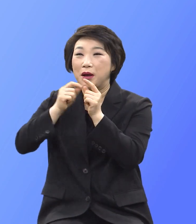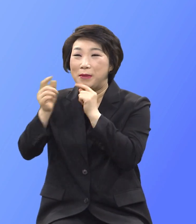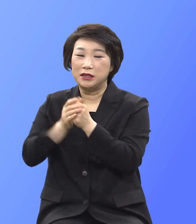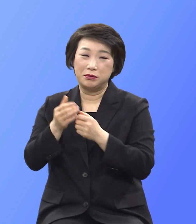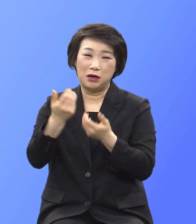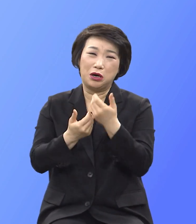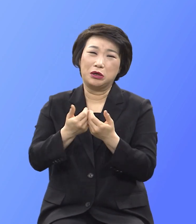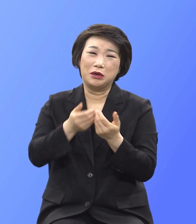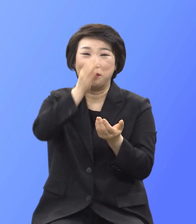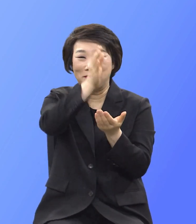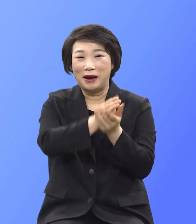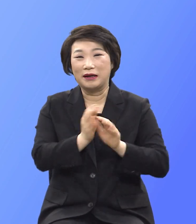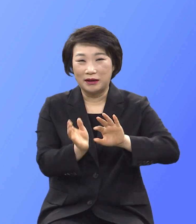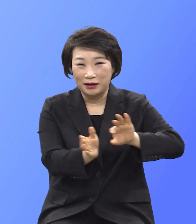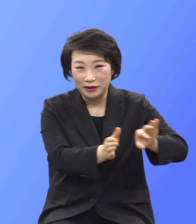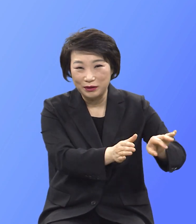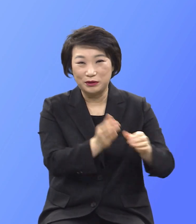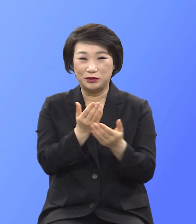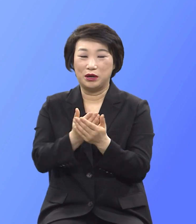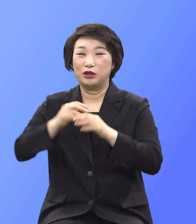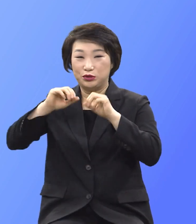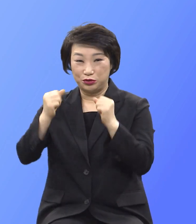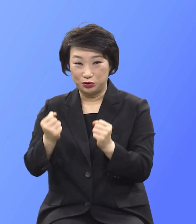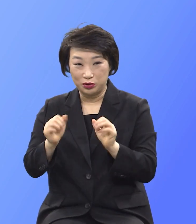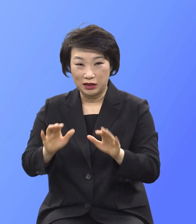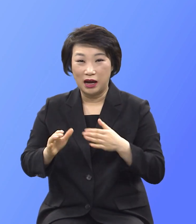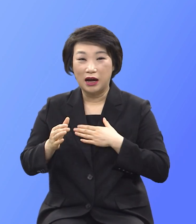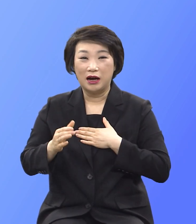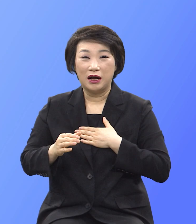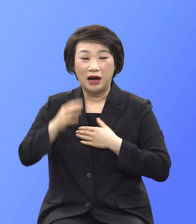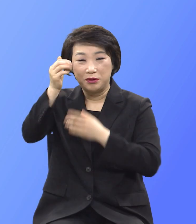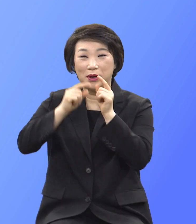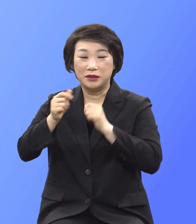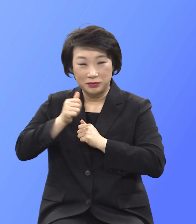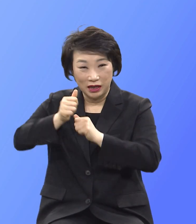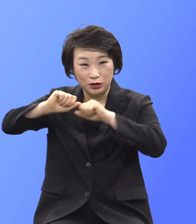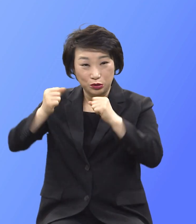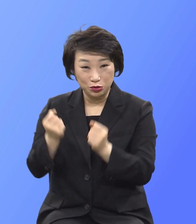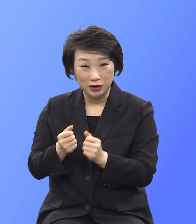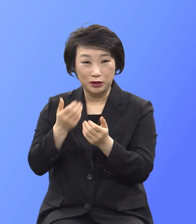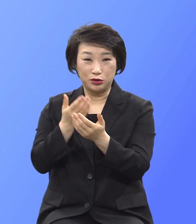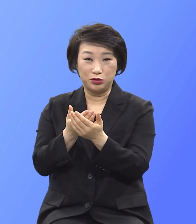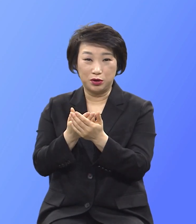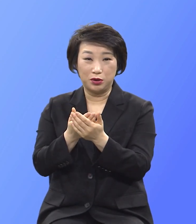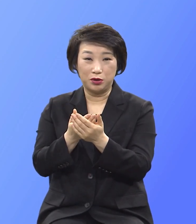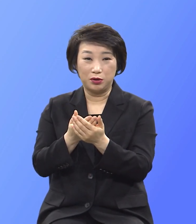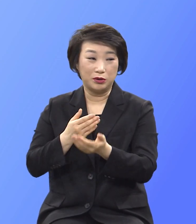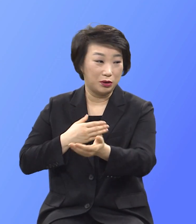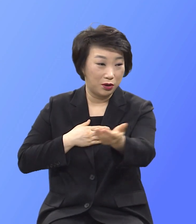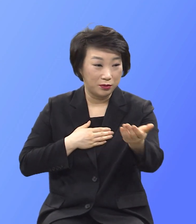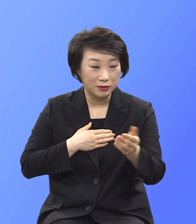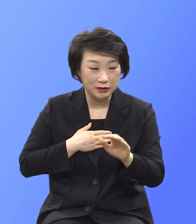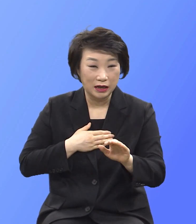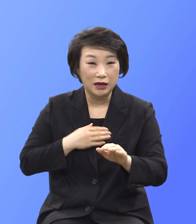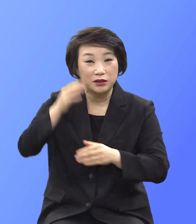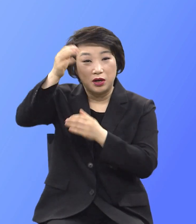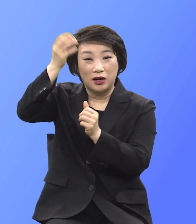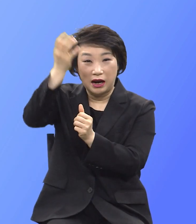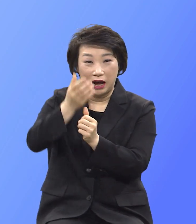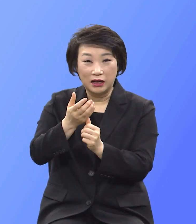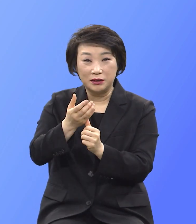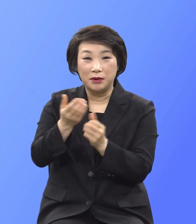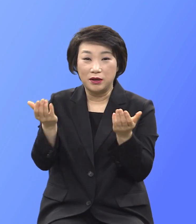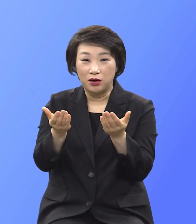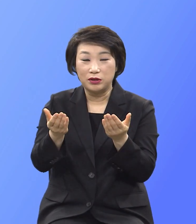말게 하옵소서. 순종해서 복종하게 하소서. 여러분, 성령